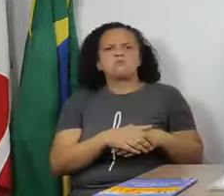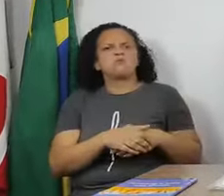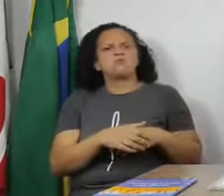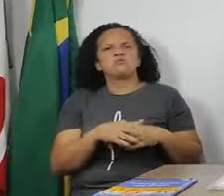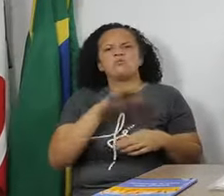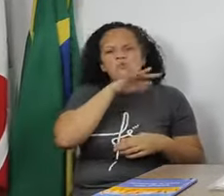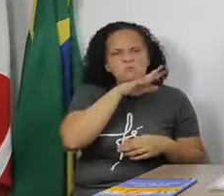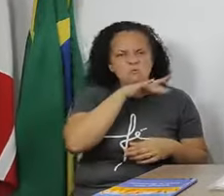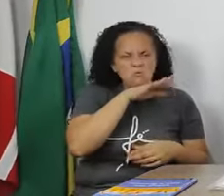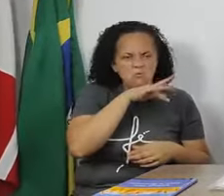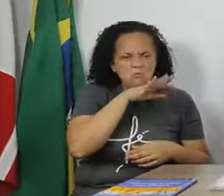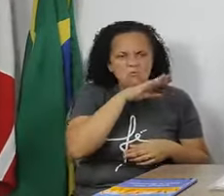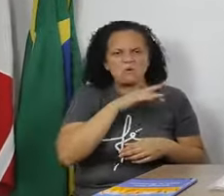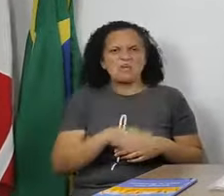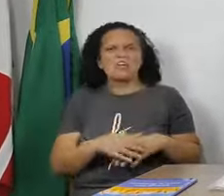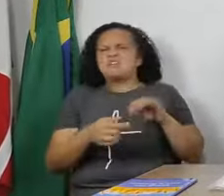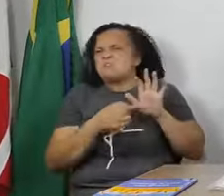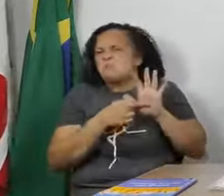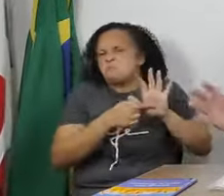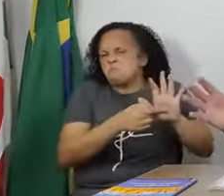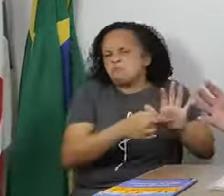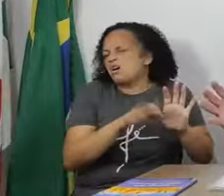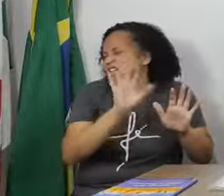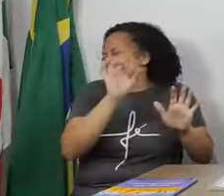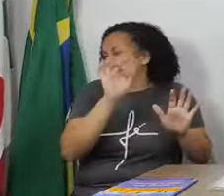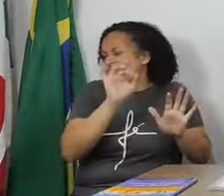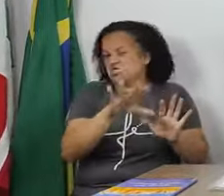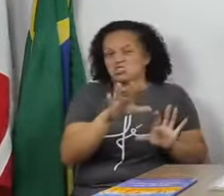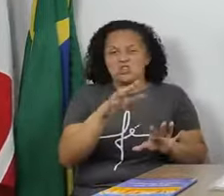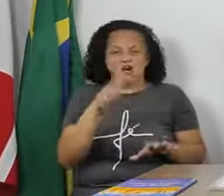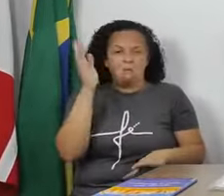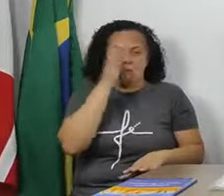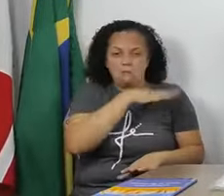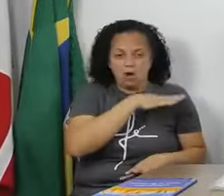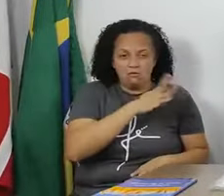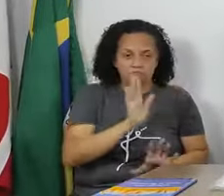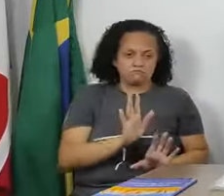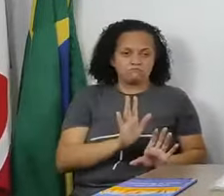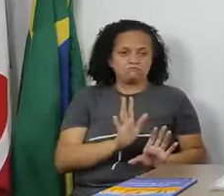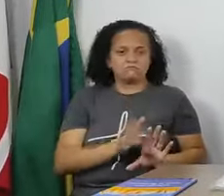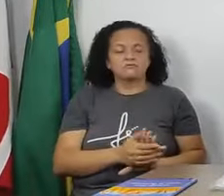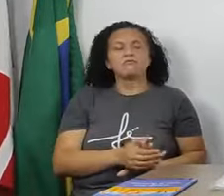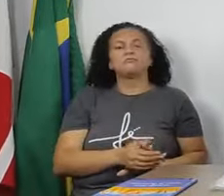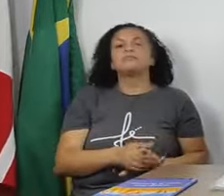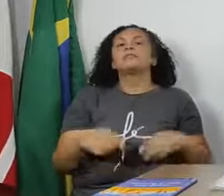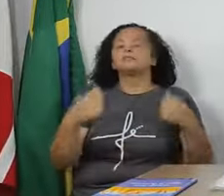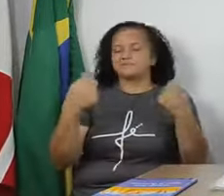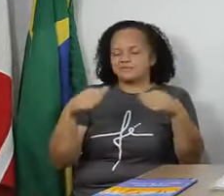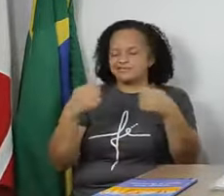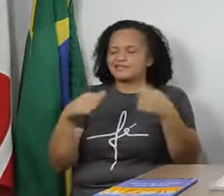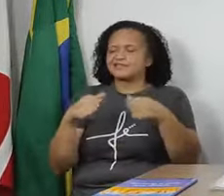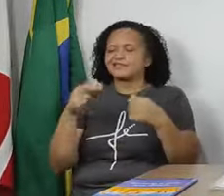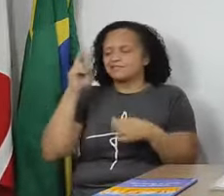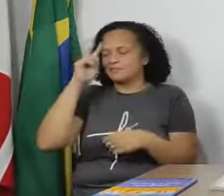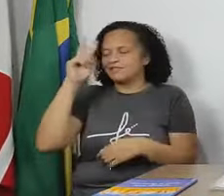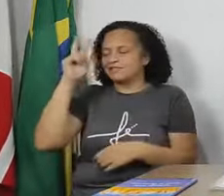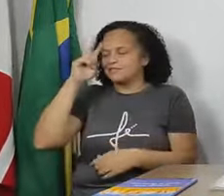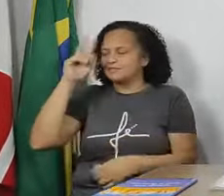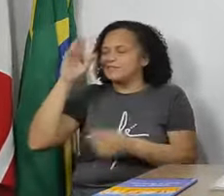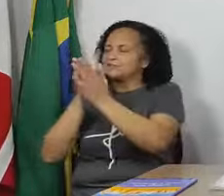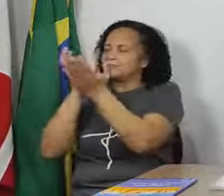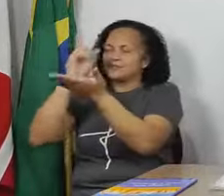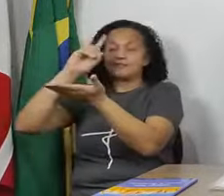sensacionalistas, derrotistas, que só tem notícia terrível. E ouvir a palavra, ouça,